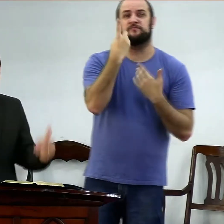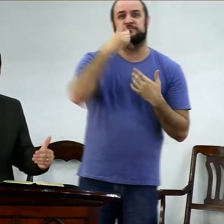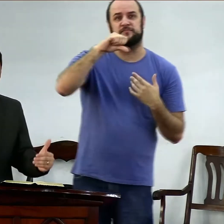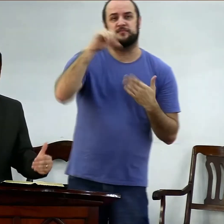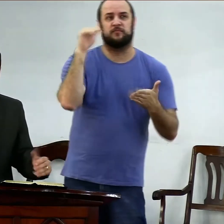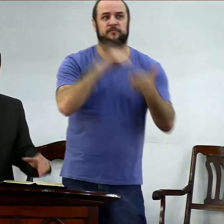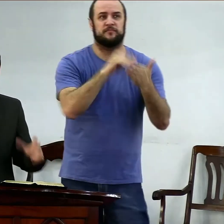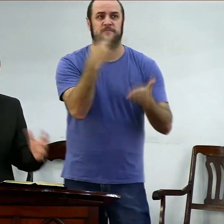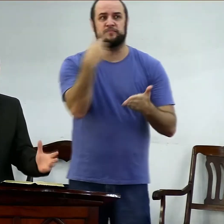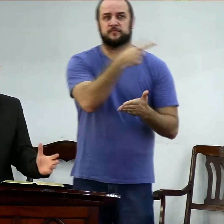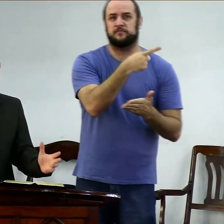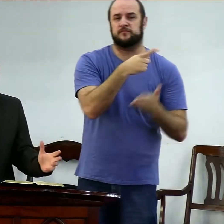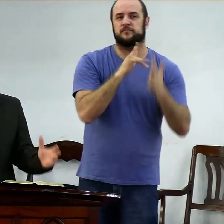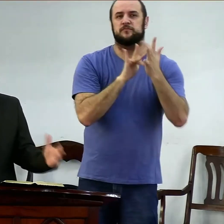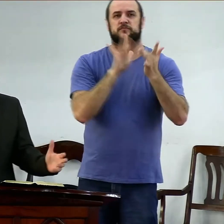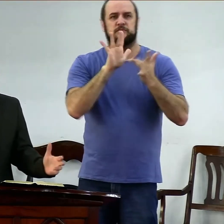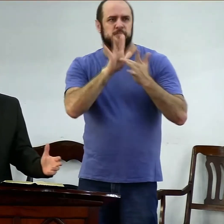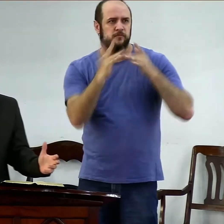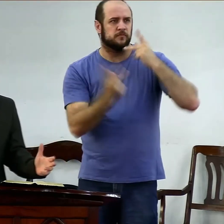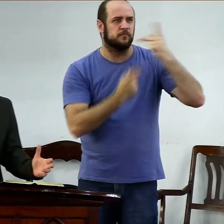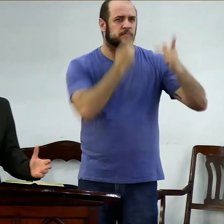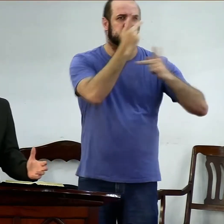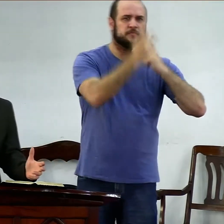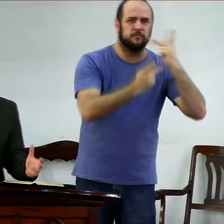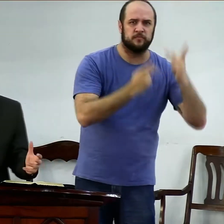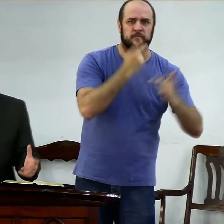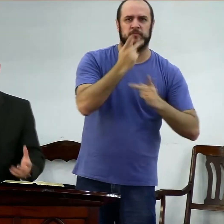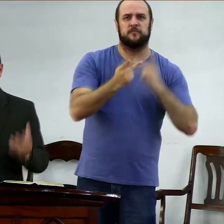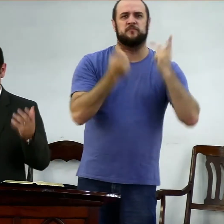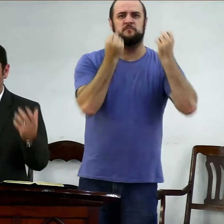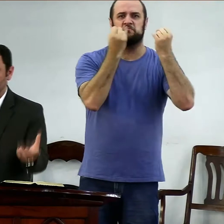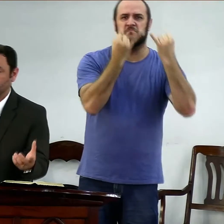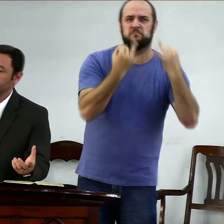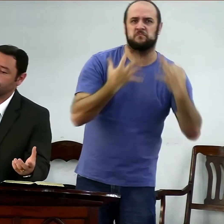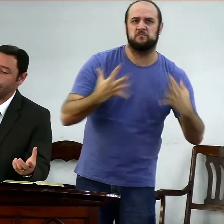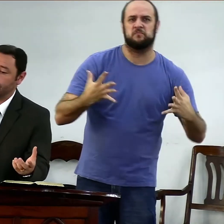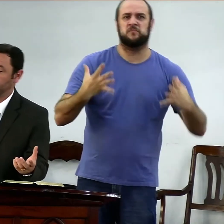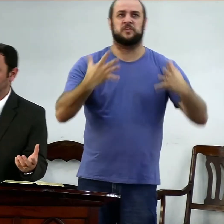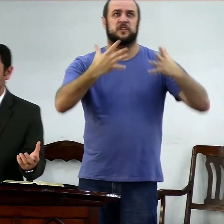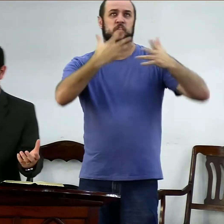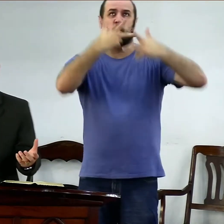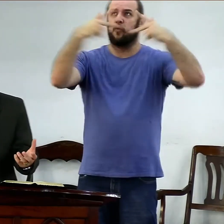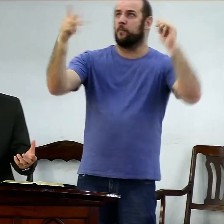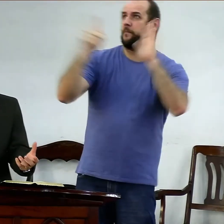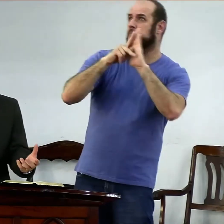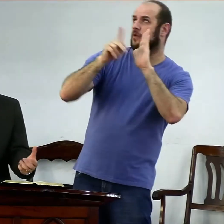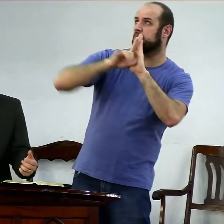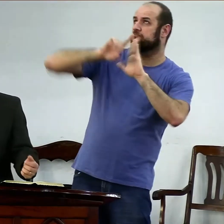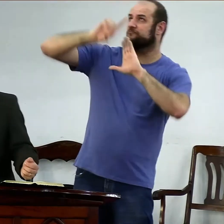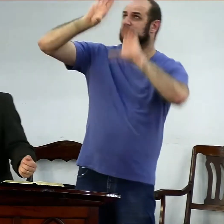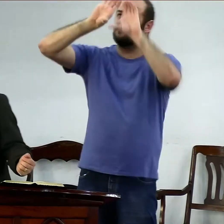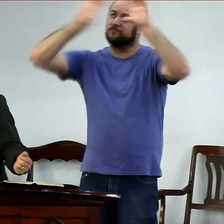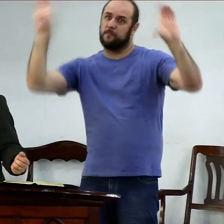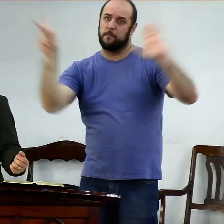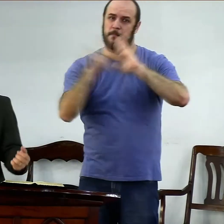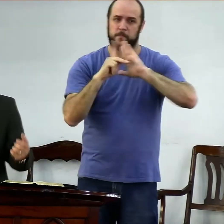a 21, Jesus está falando a respeito dos tesouros do céu e dos tesouros da terra,